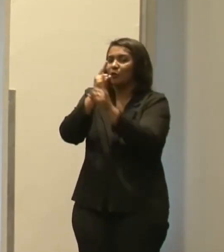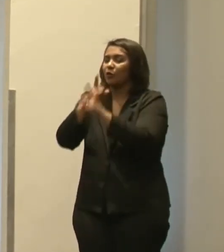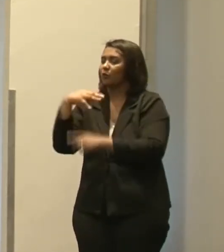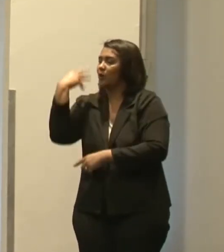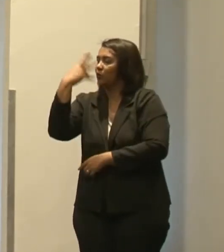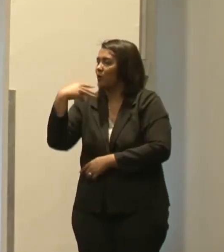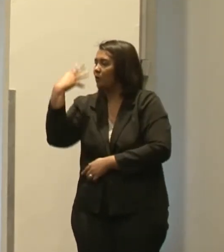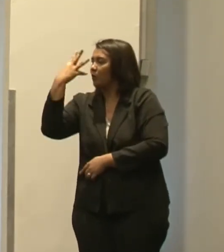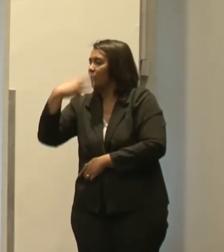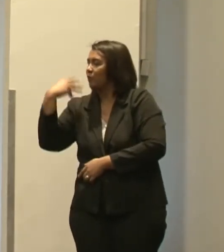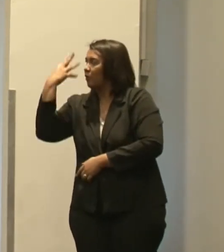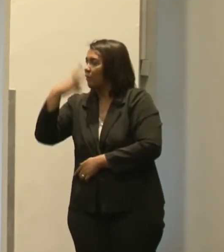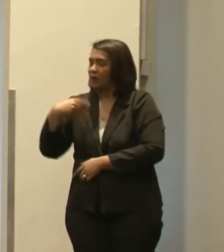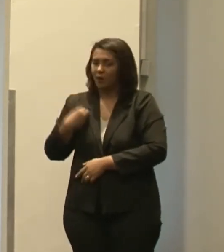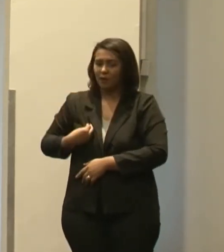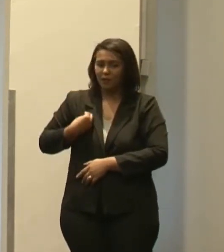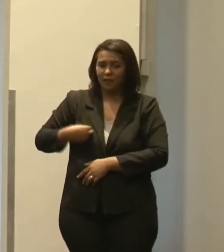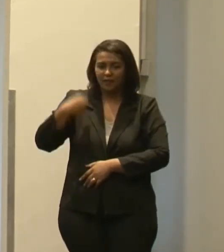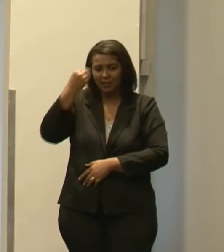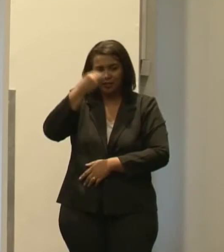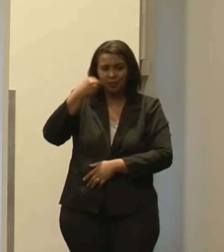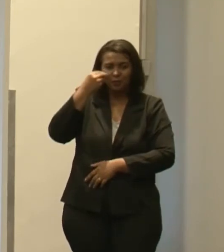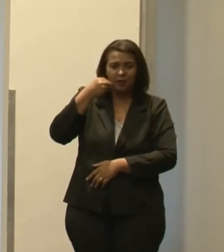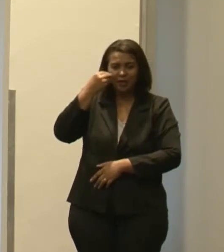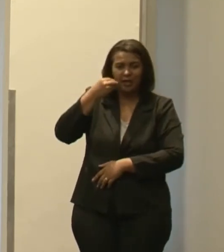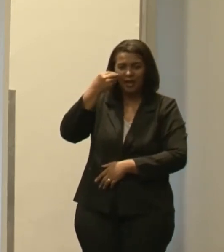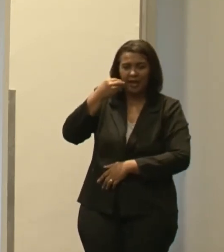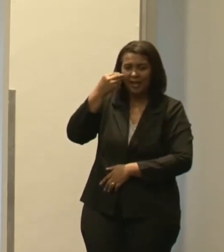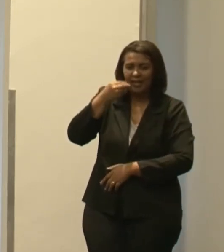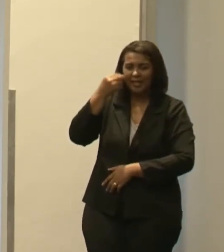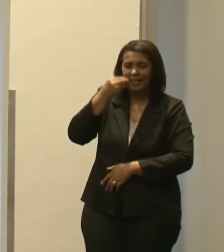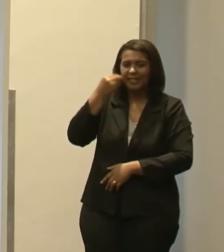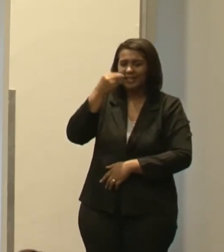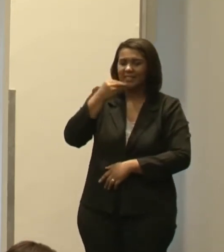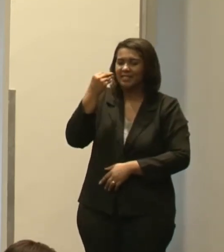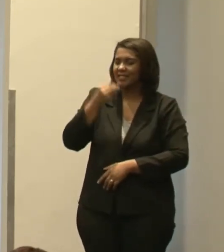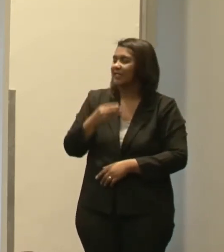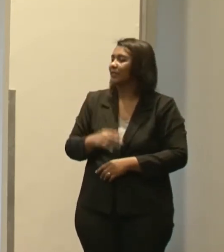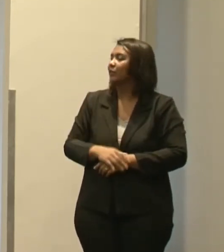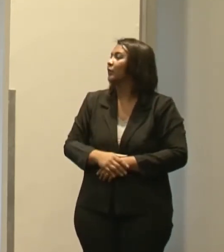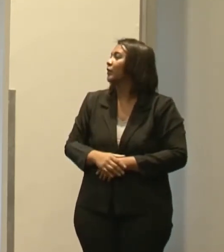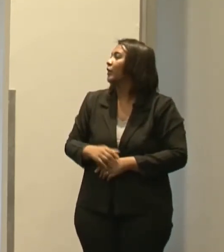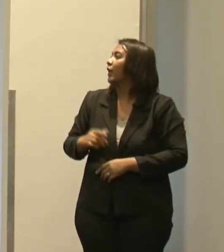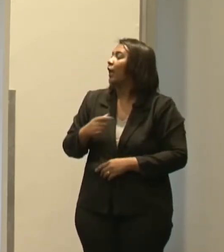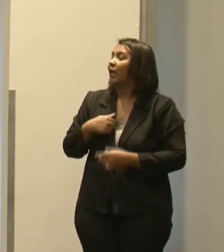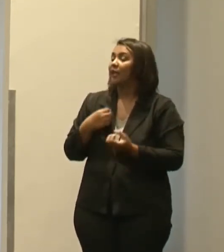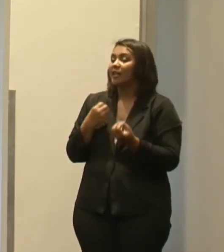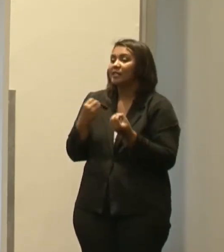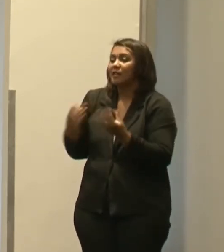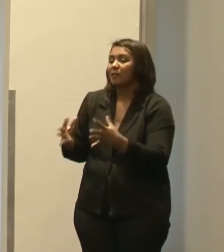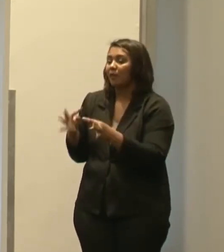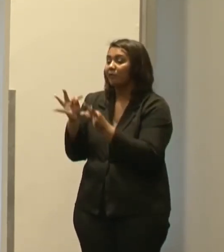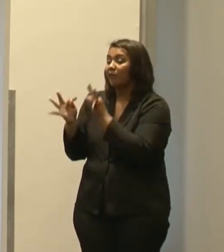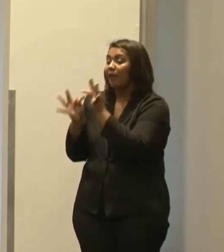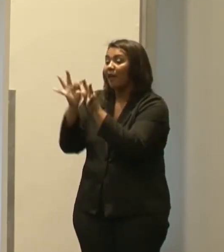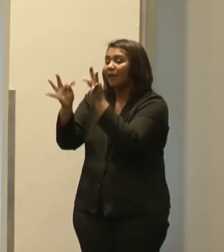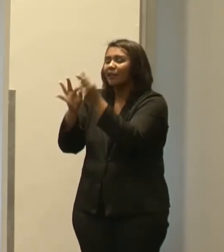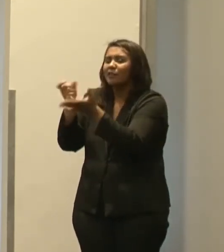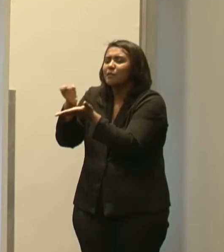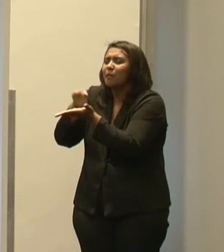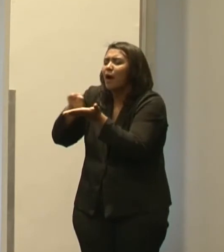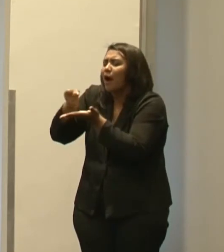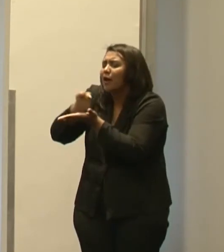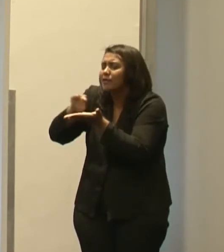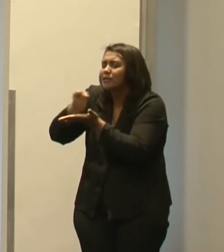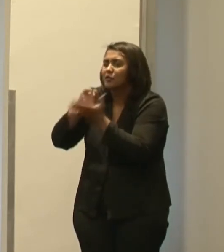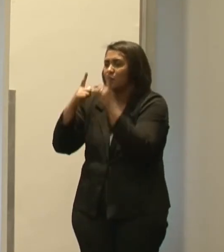vivenciaram essa experiência aqui de, então, receber técnicas básicas de fotografia,